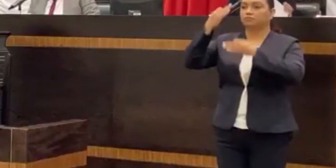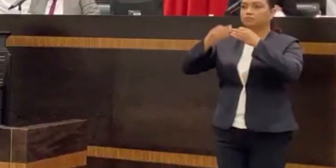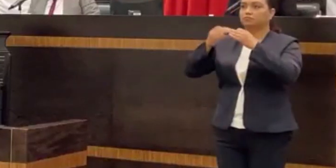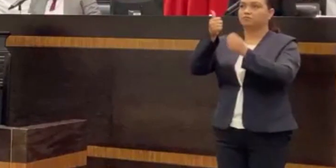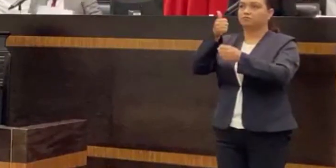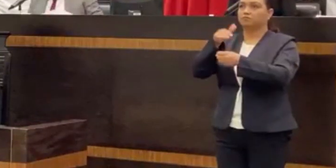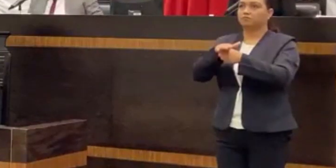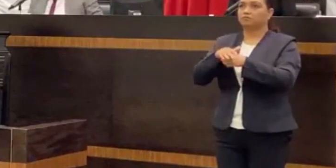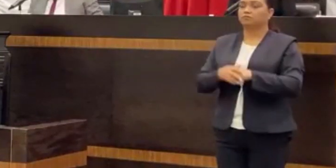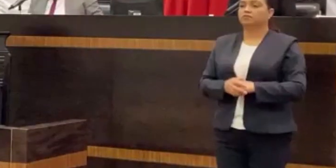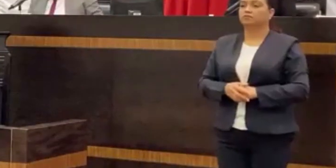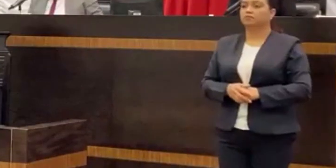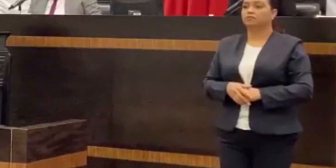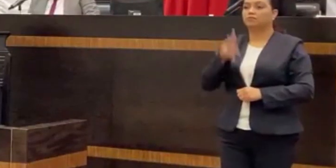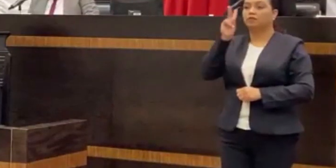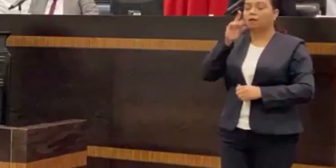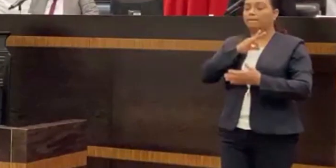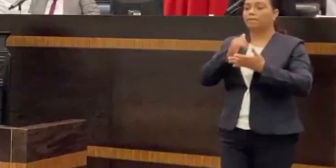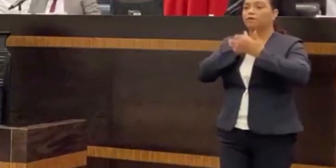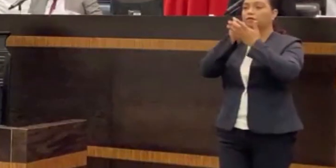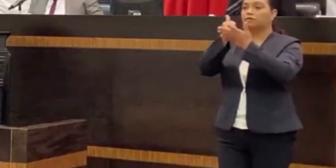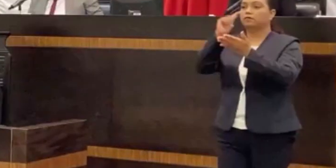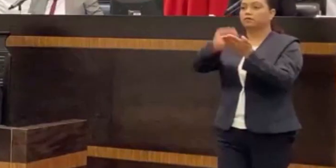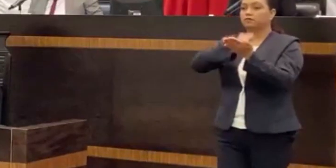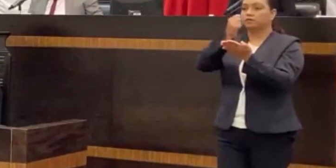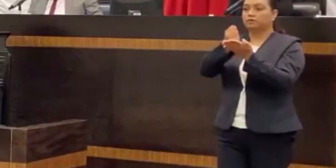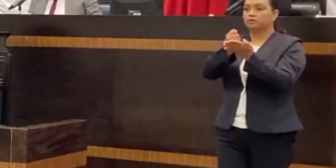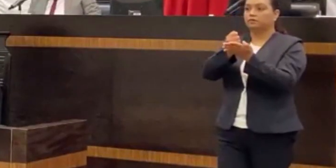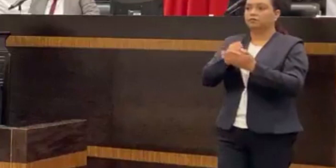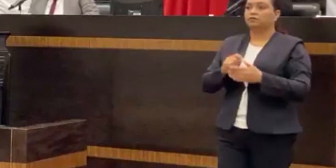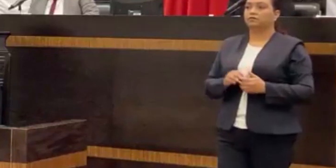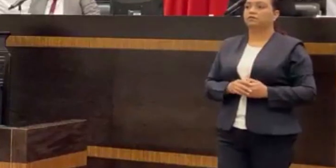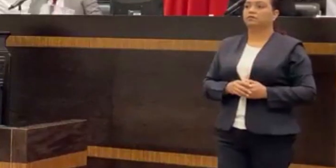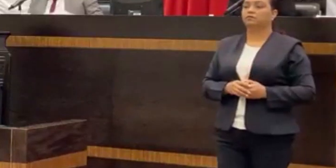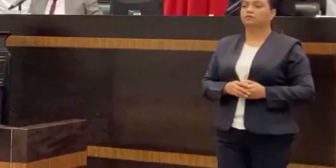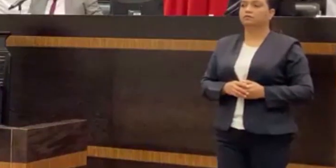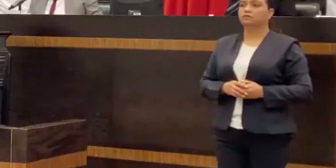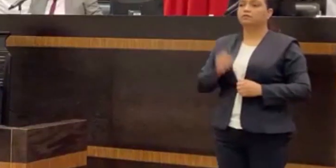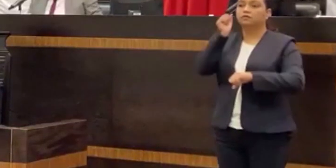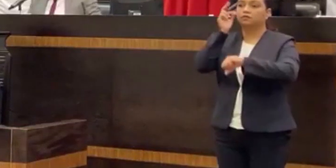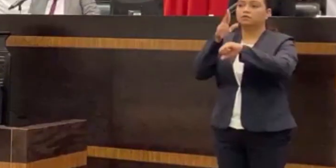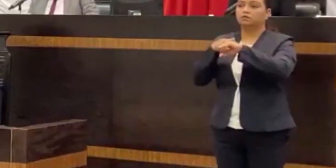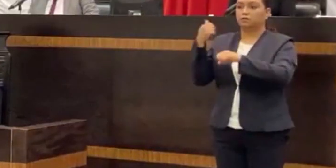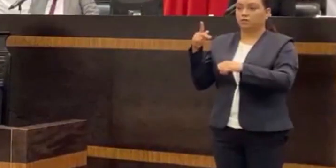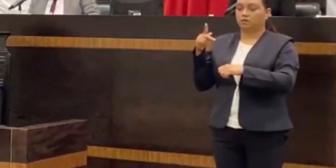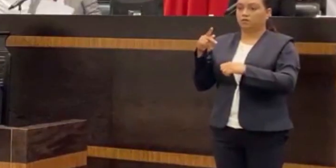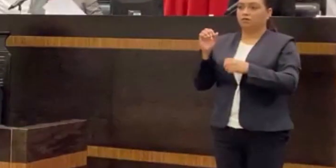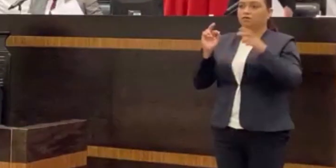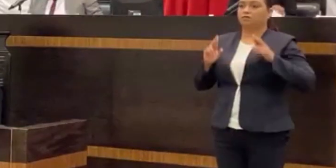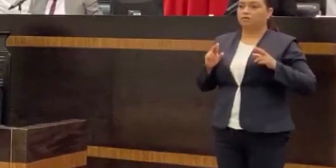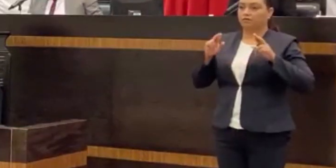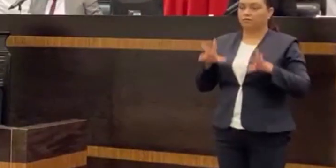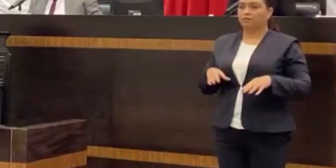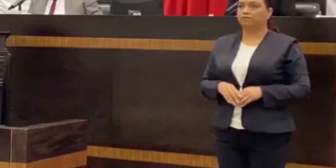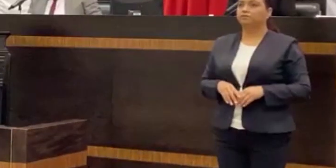con reservas de recursos para atender a los jubilados hasta el 2024 las basificaciones que se autorizaron en el ocaso del cabecismo